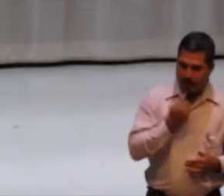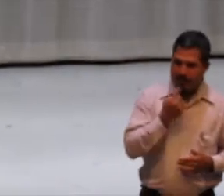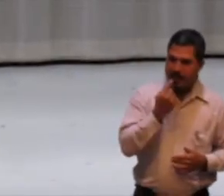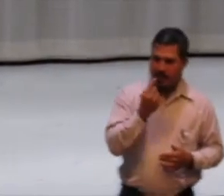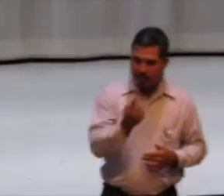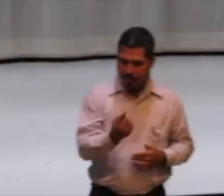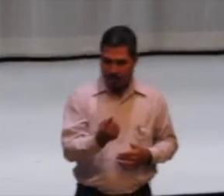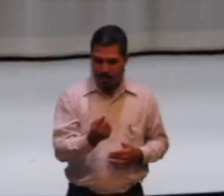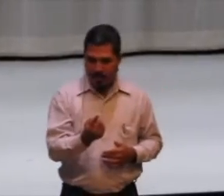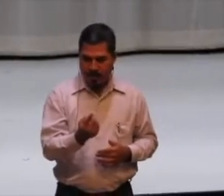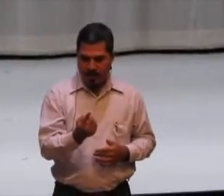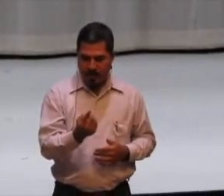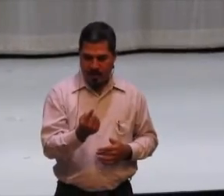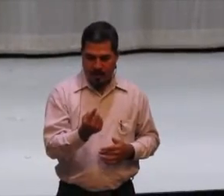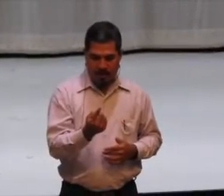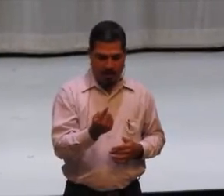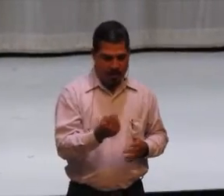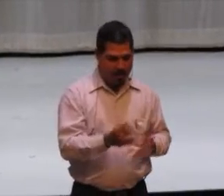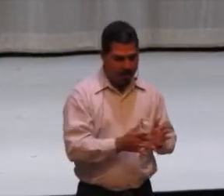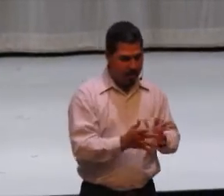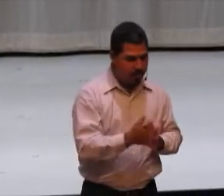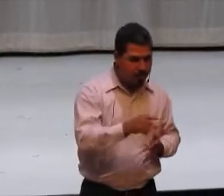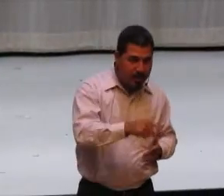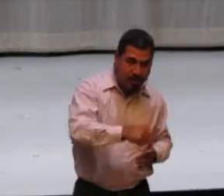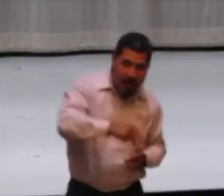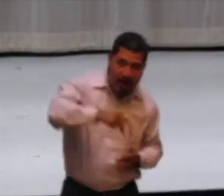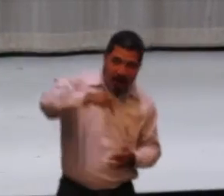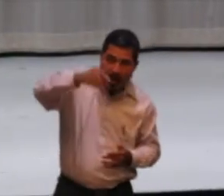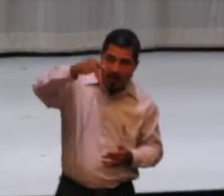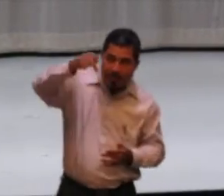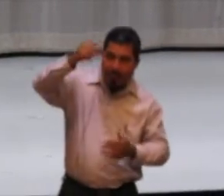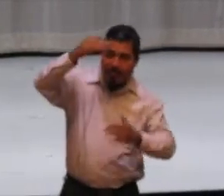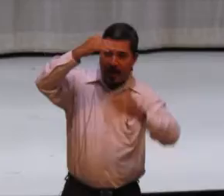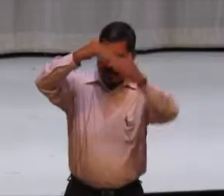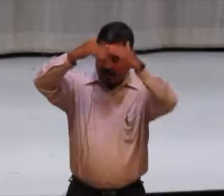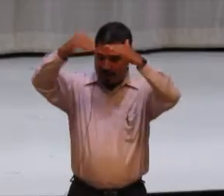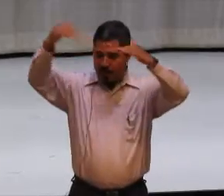también dijo que Jesús se va al cielo,